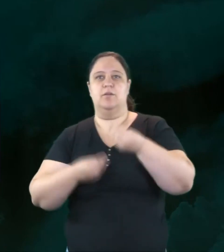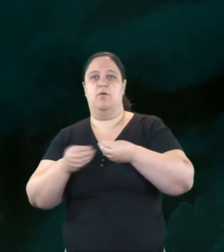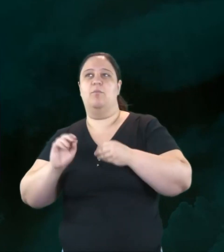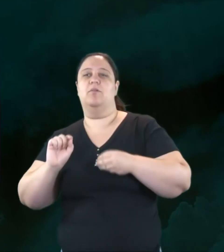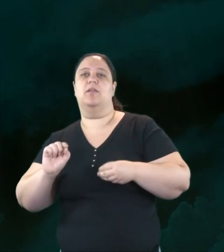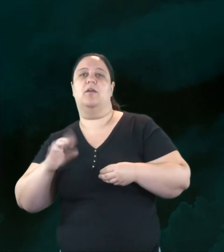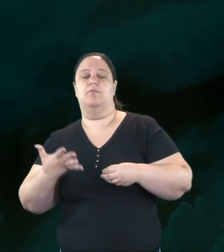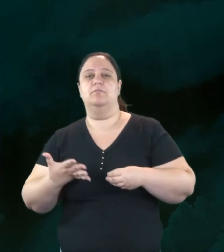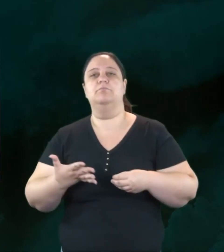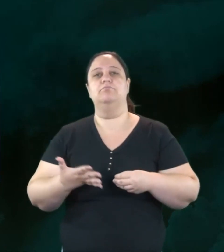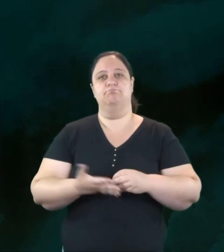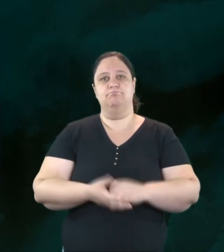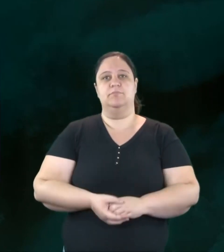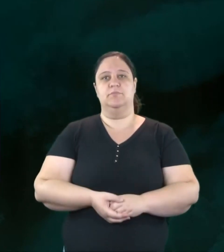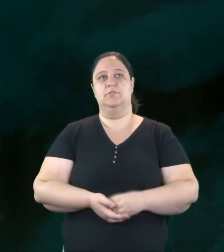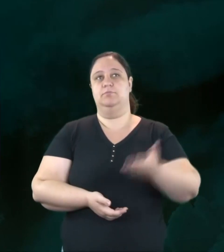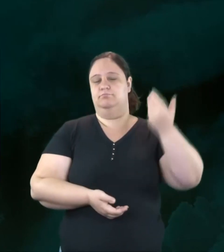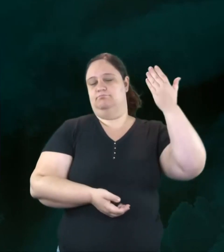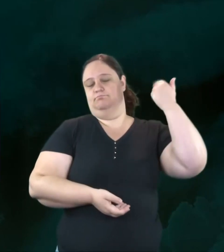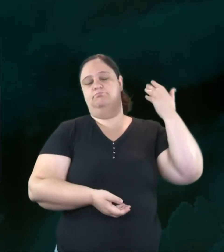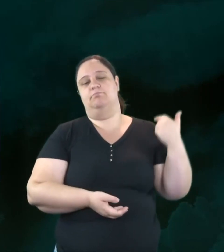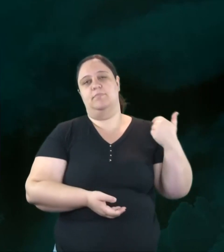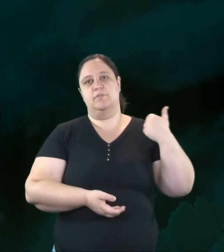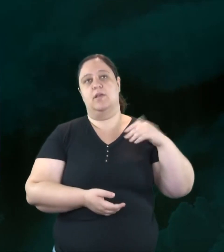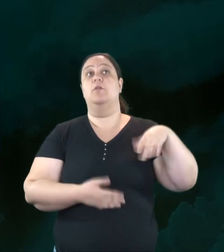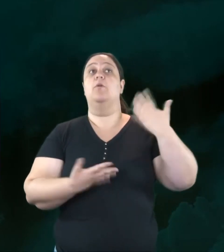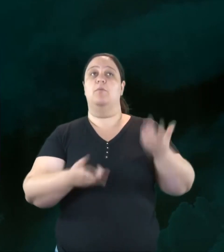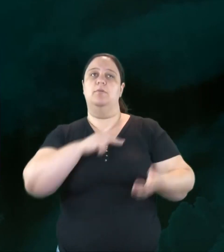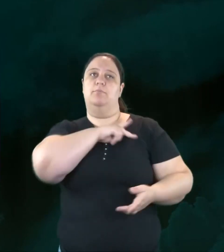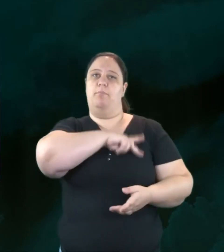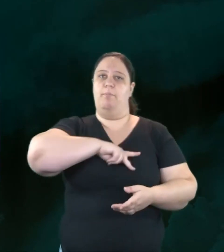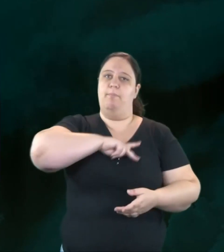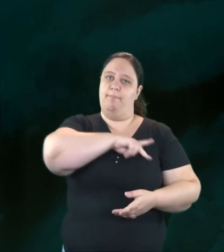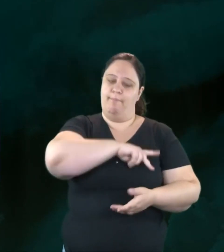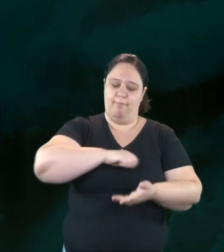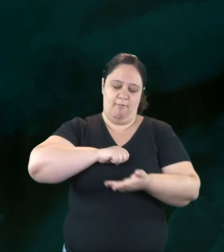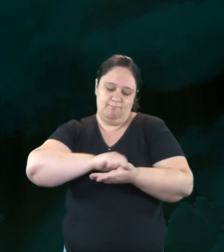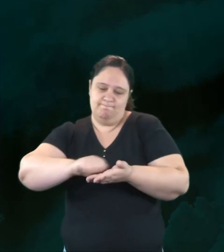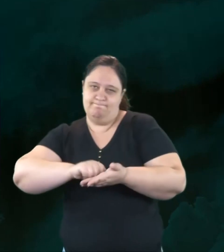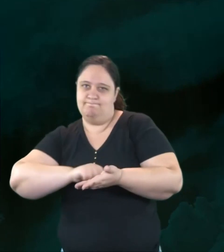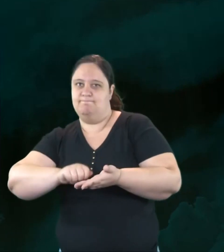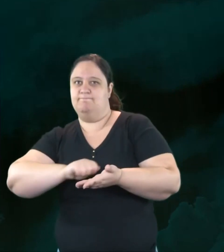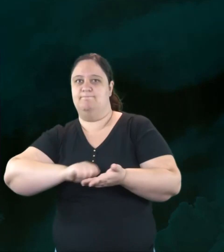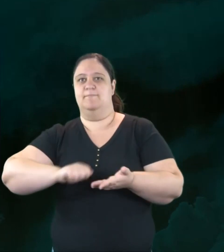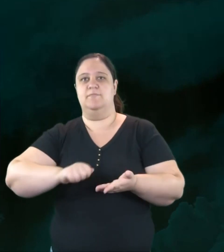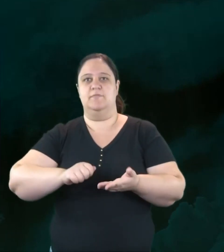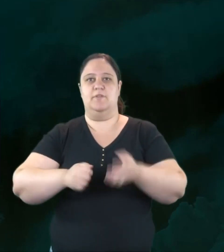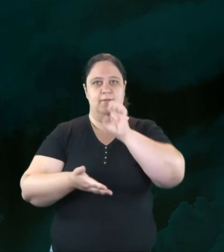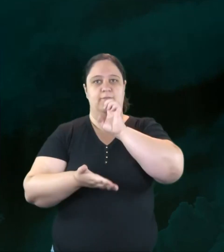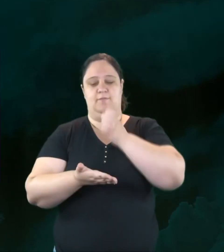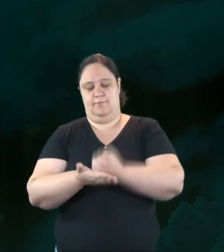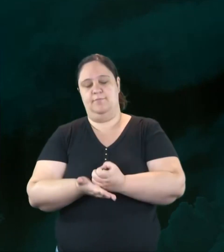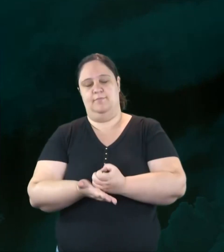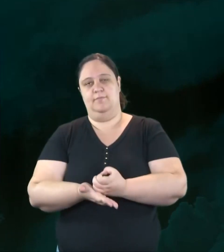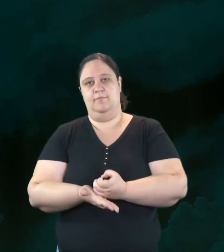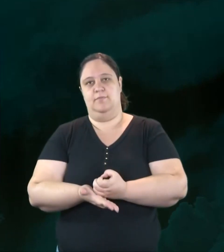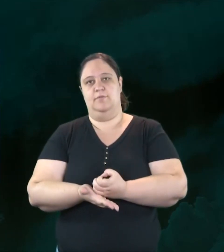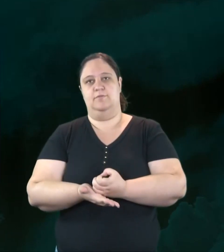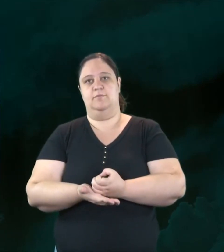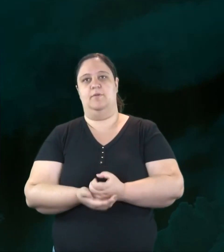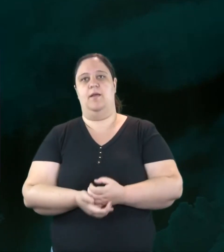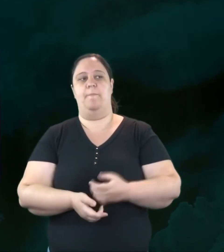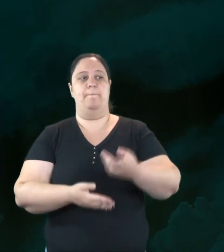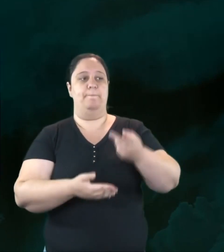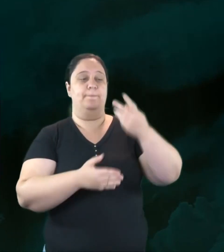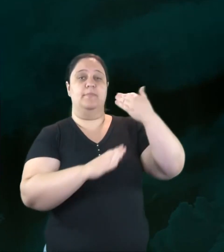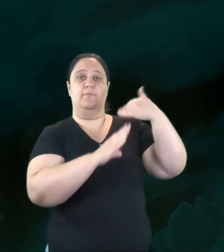da condição, né, daquela época, quando os nossos queridos irmãos de Tessalônica